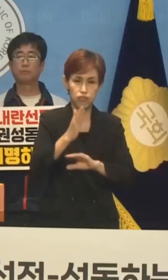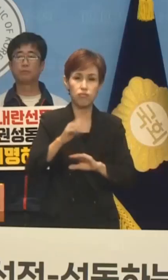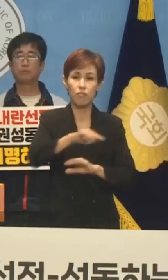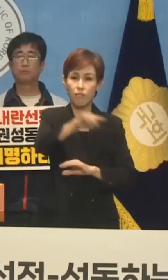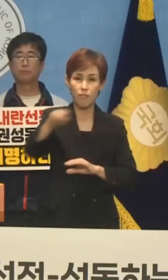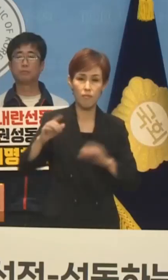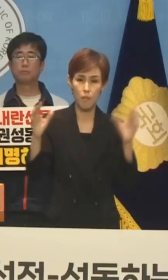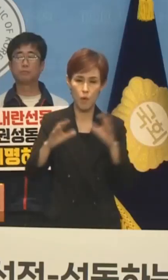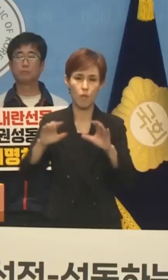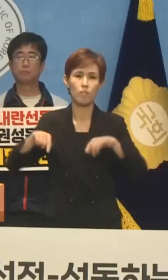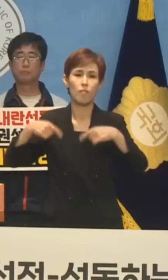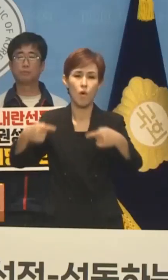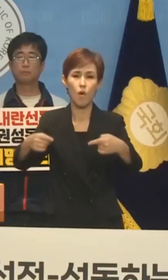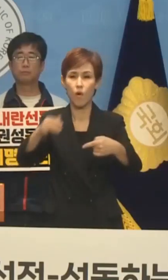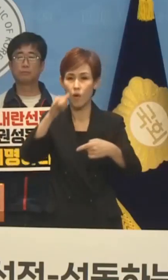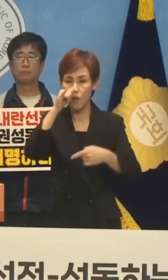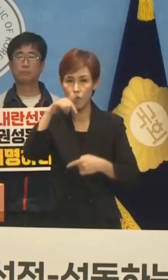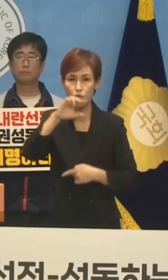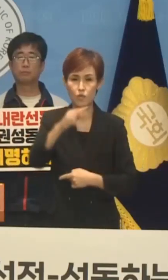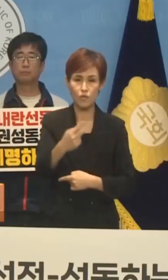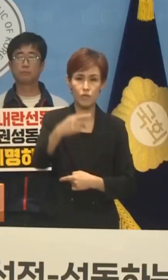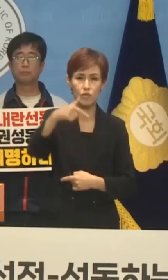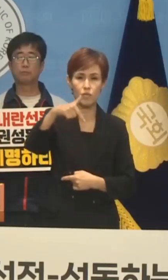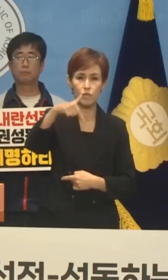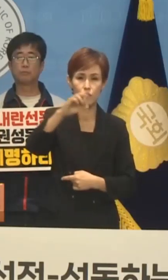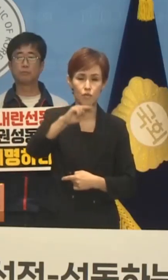선동하는 국민의힘 윤상현 의원도